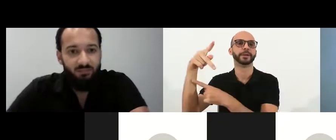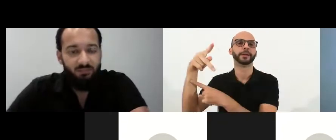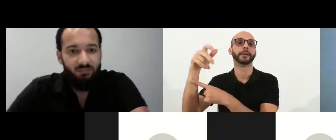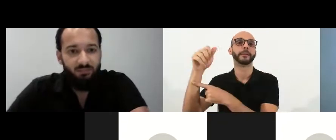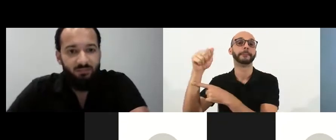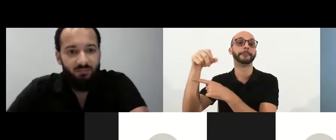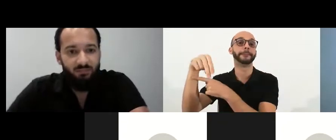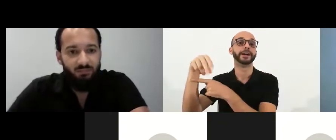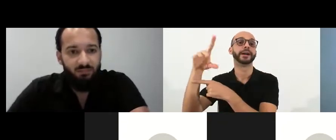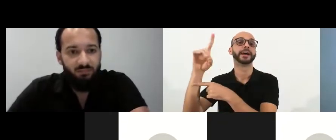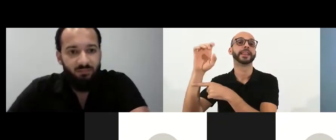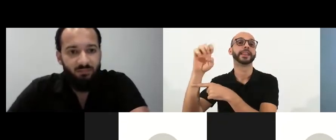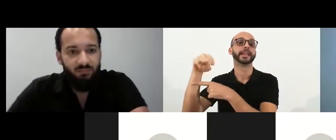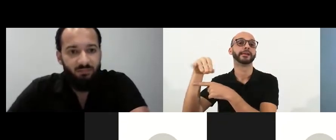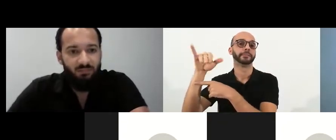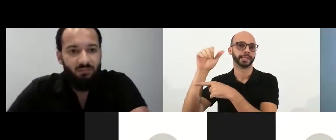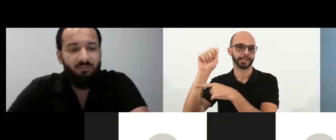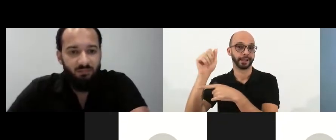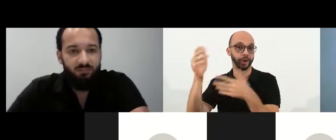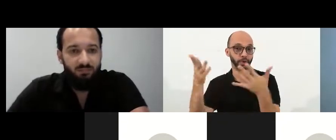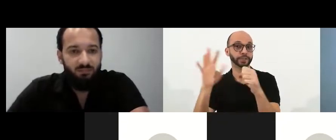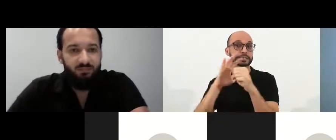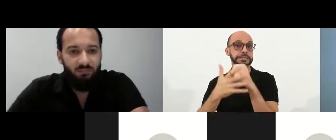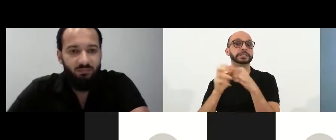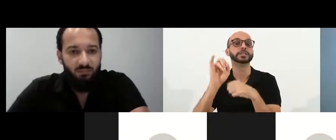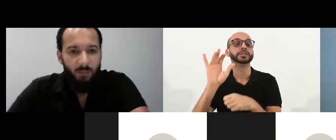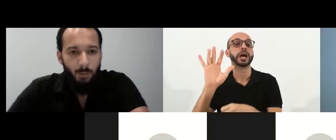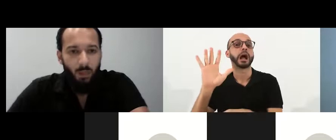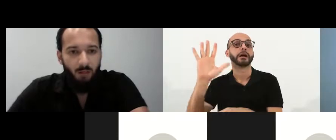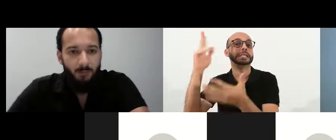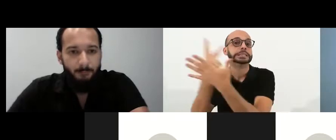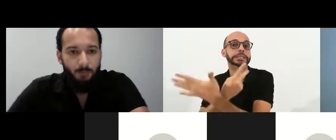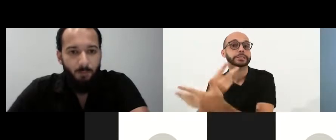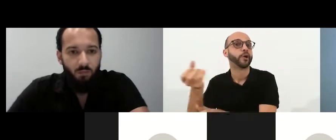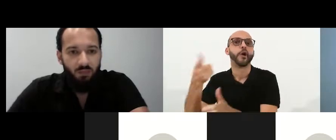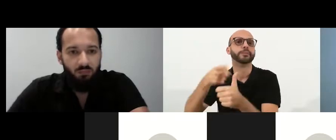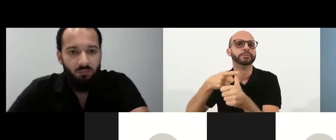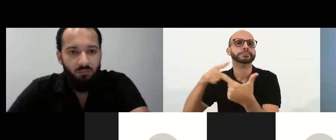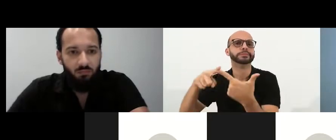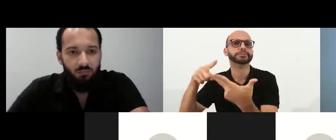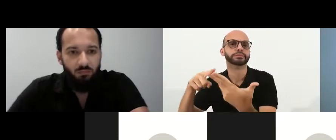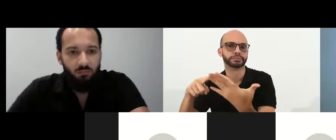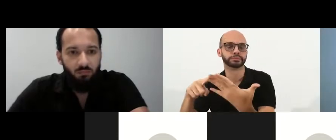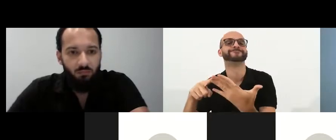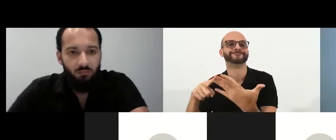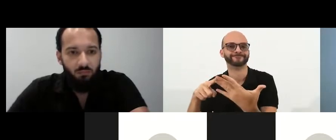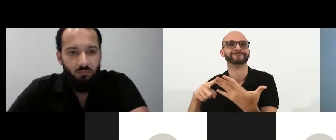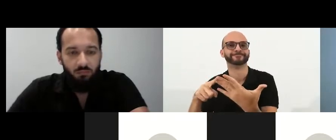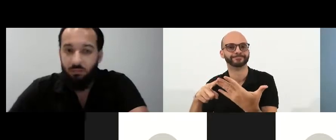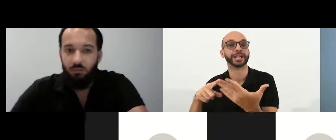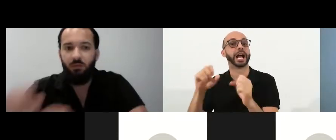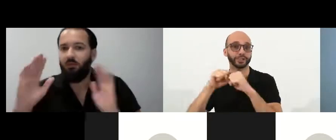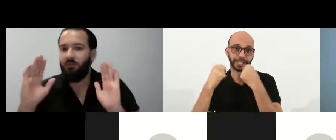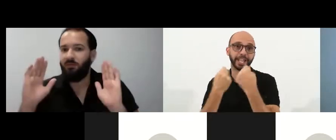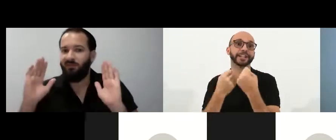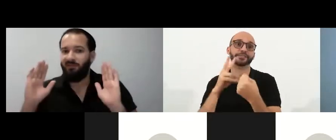acontecer de ter essa pandemia, acontecer uma